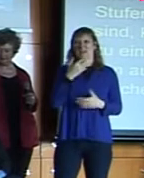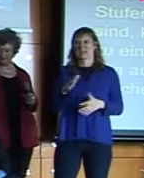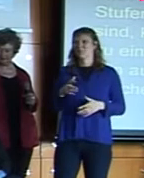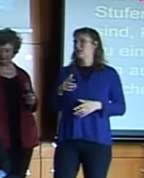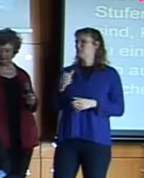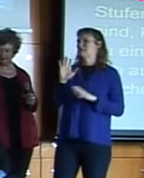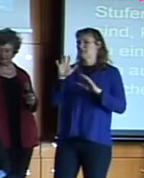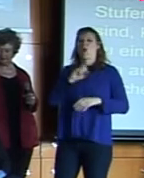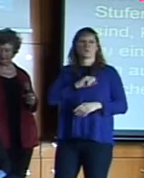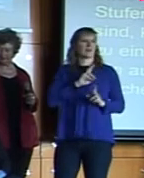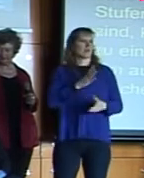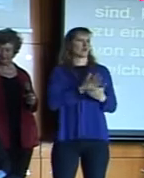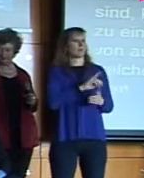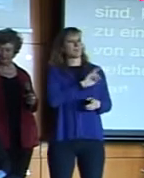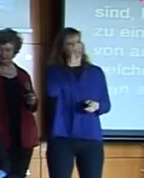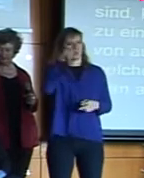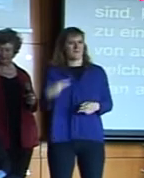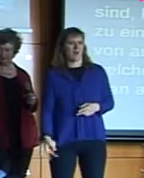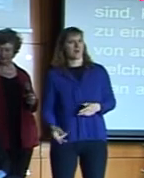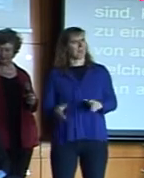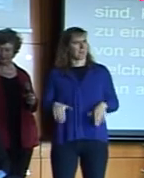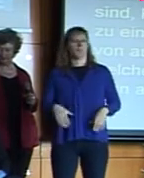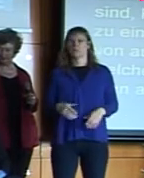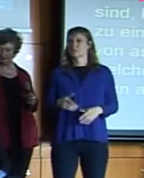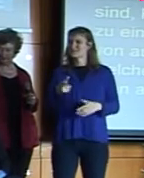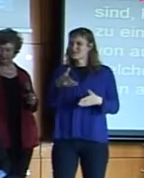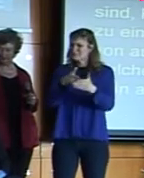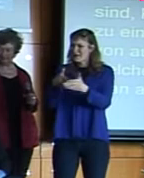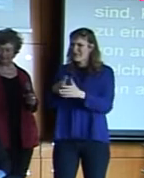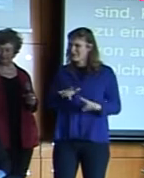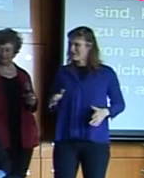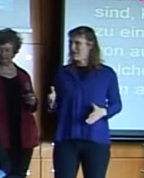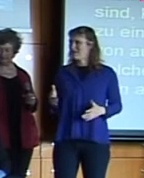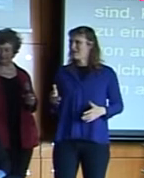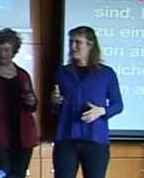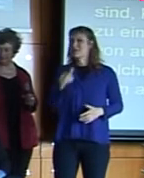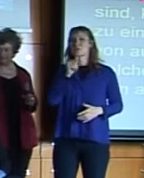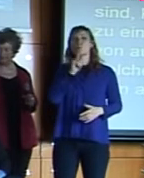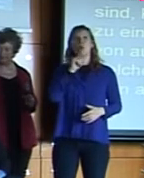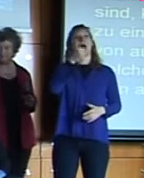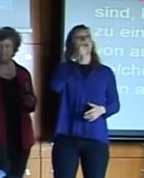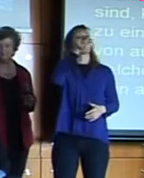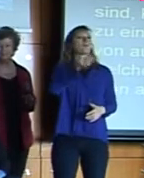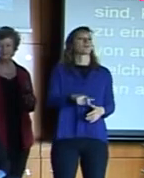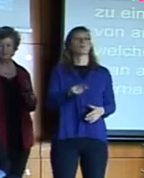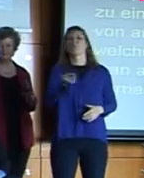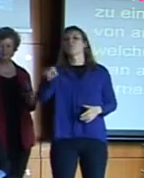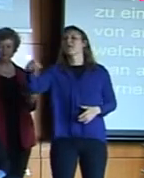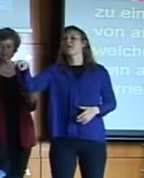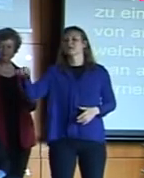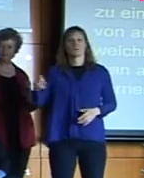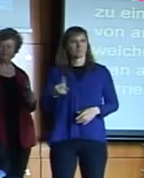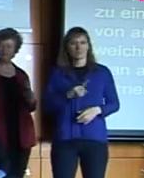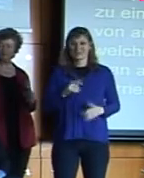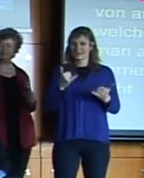schon irgendwie aushalten bis zum Zusammenbruch. Und diese Barrieren, die erleben nicht nur einzelne Menschen. Wenn Sie sich vorstellen, wir